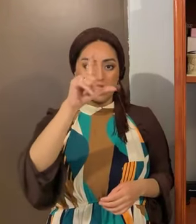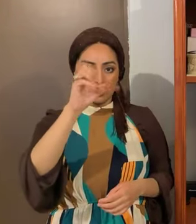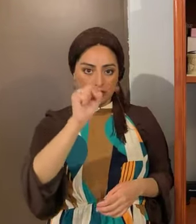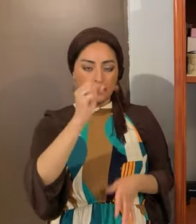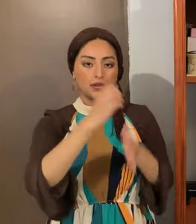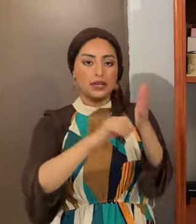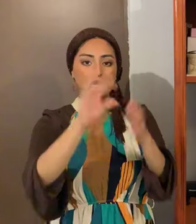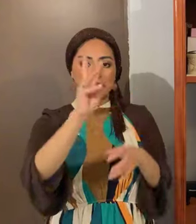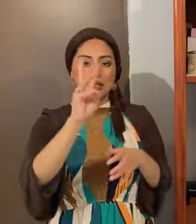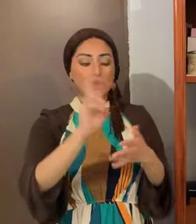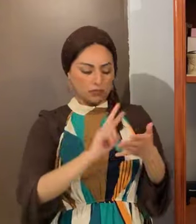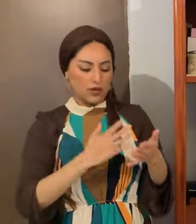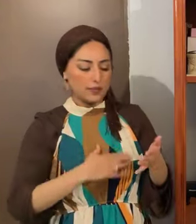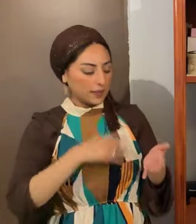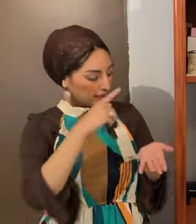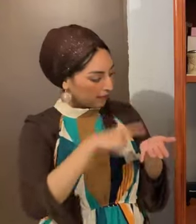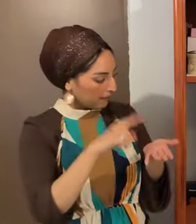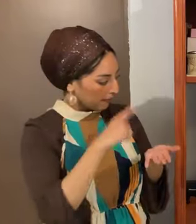a leer